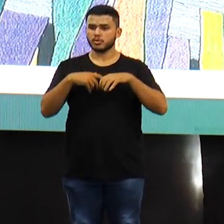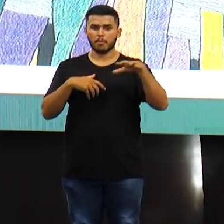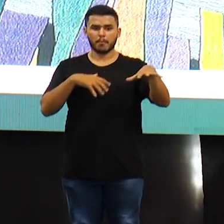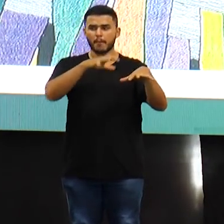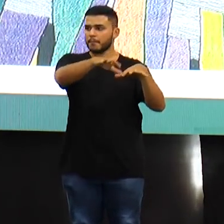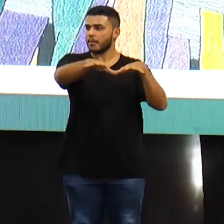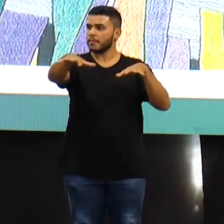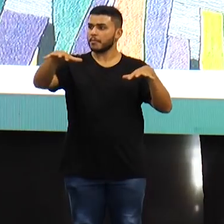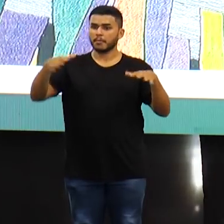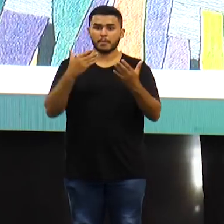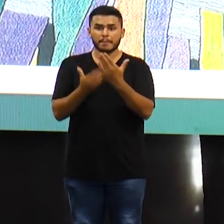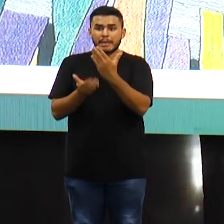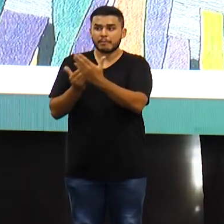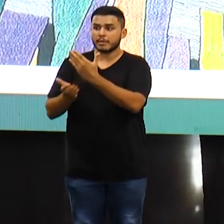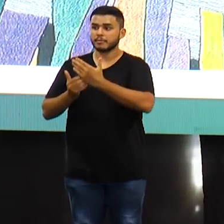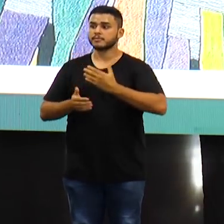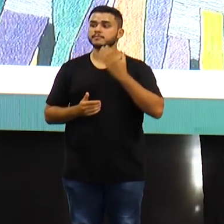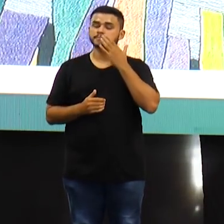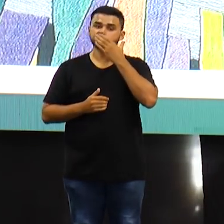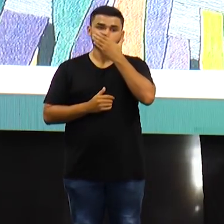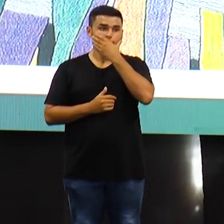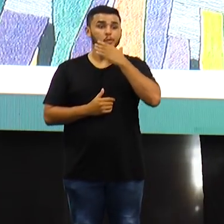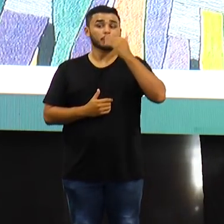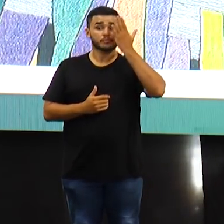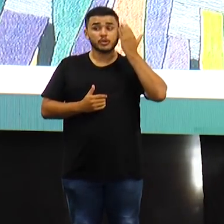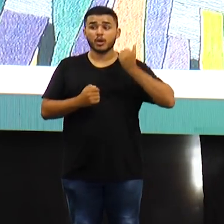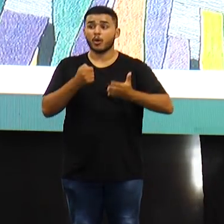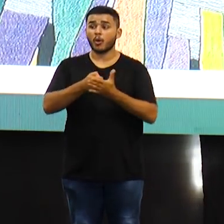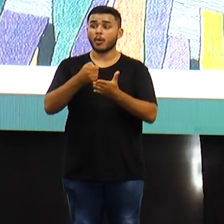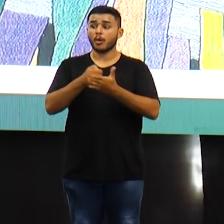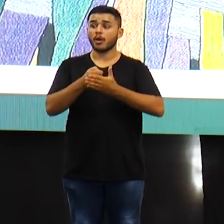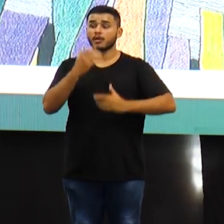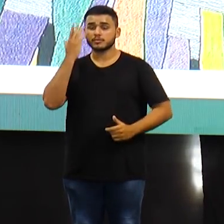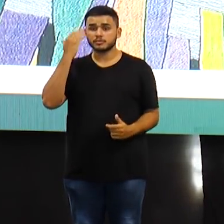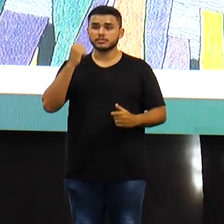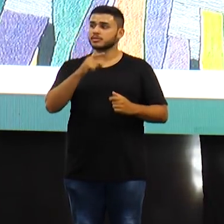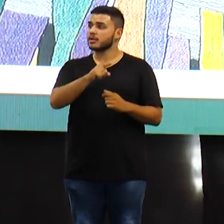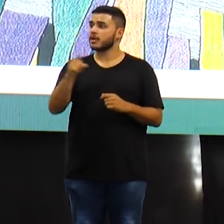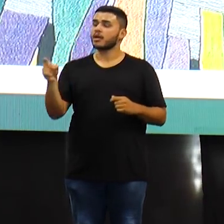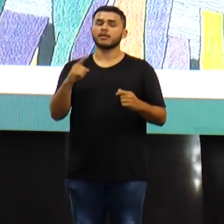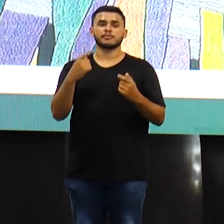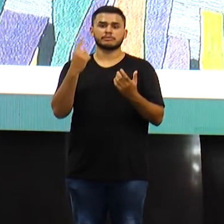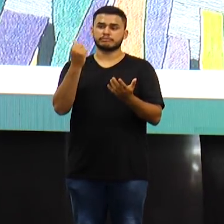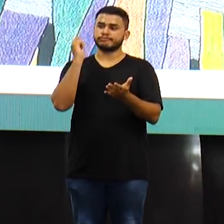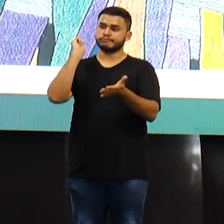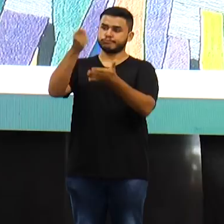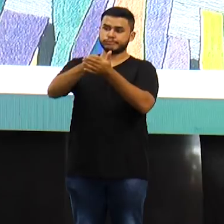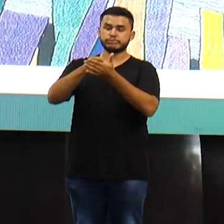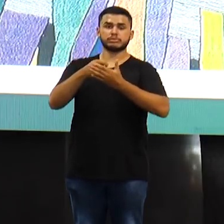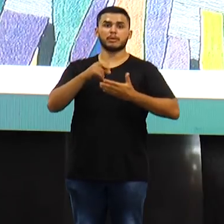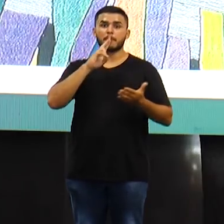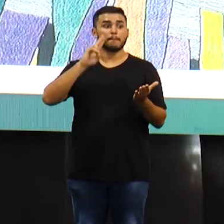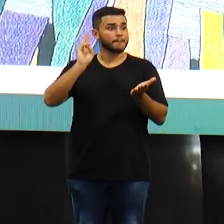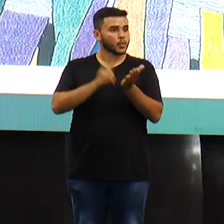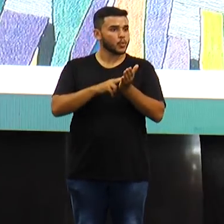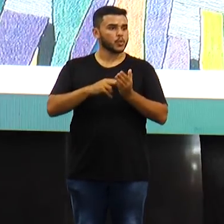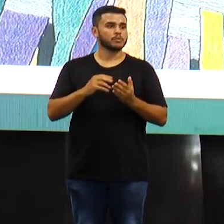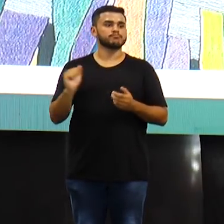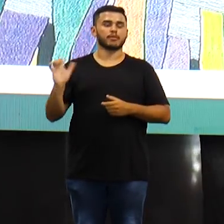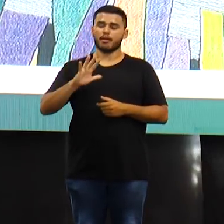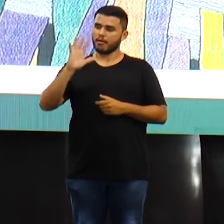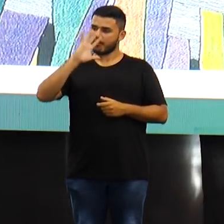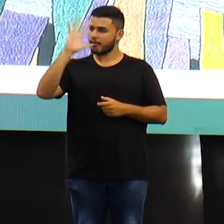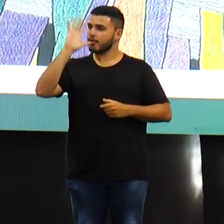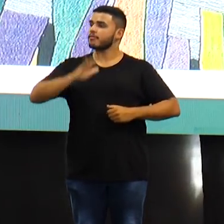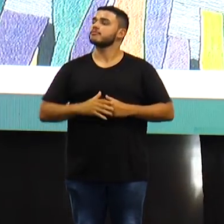coloniais. Tratado de Versalhes, que obrigará a Alemanha a pagar uma pesada indenização ao governo